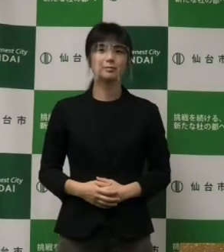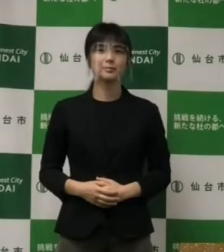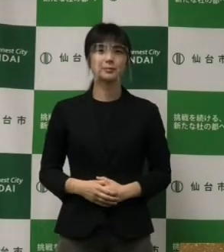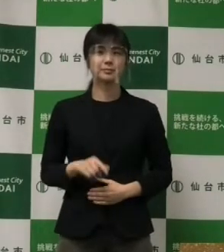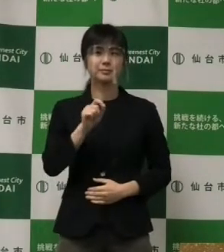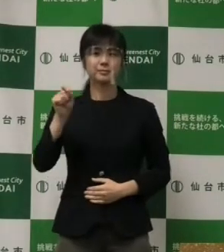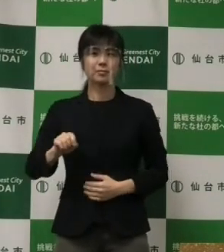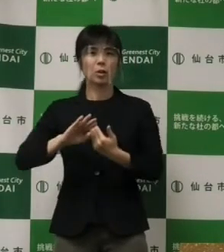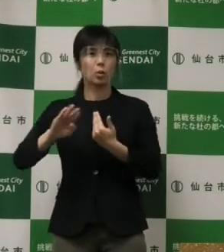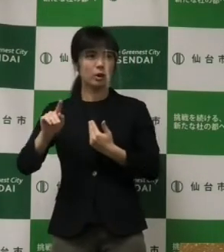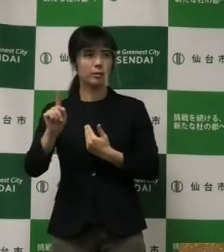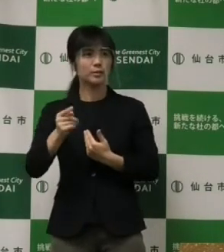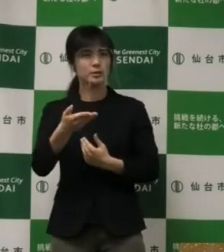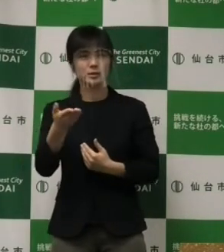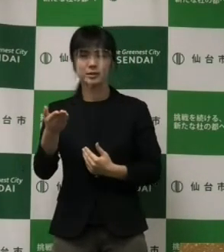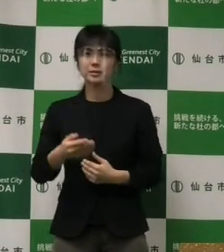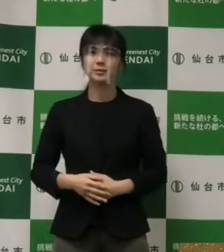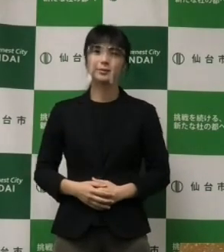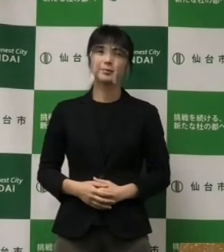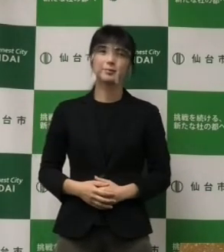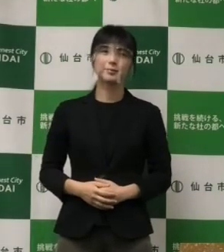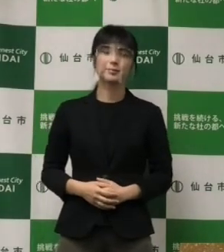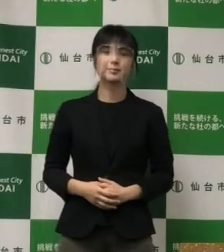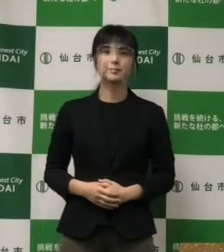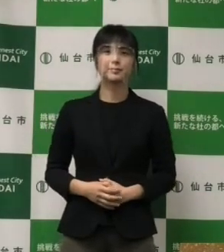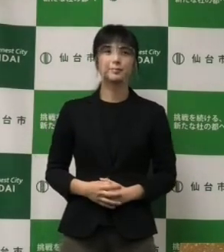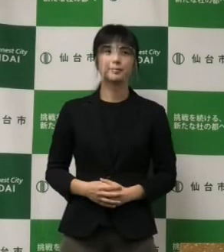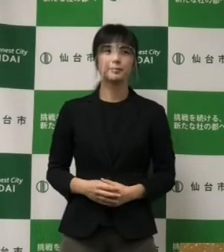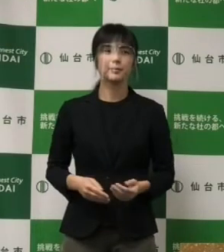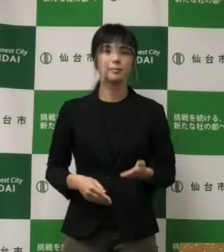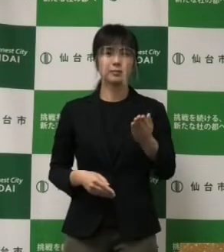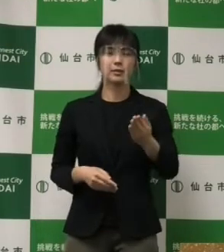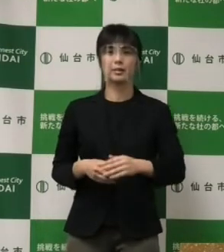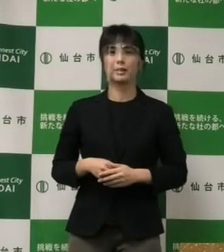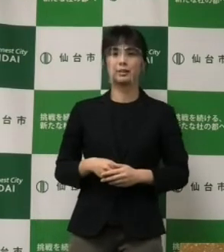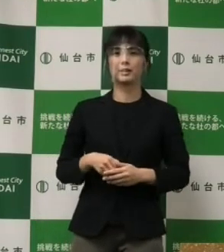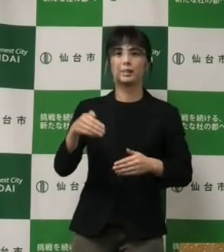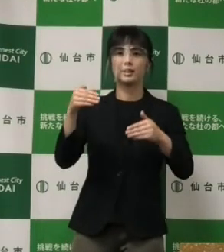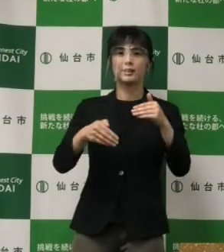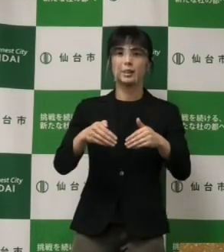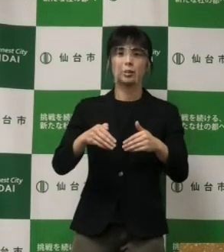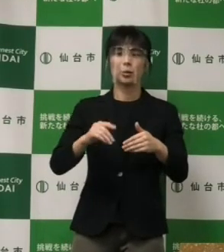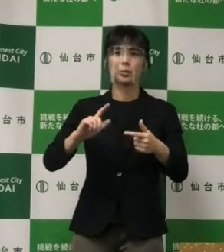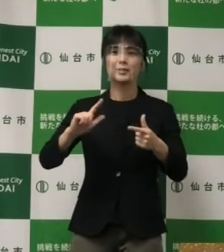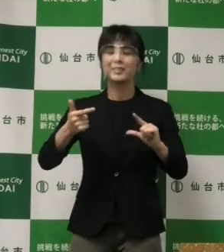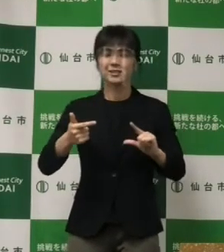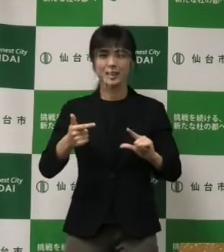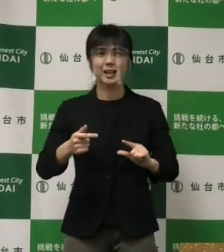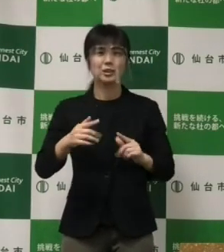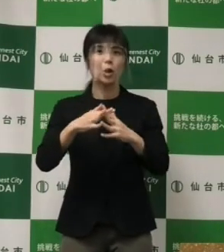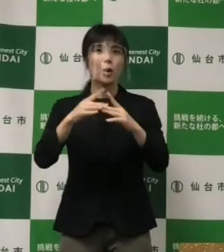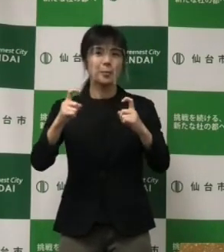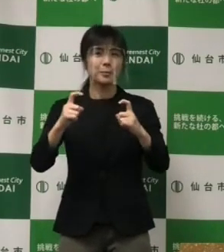他に何かご質問ございますでしょうか。はい、どうぞ。 すいません、選挙ではないんですけど、宮城県を元気にするために頑張